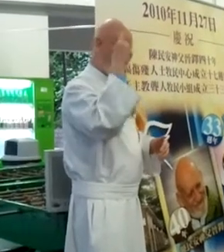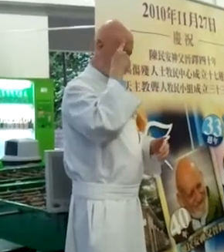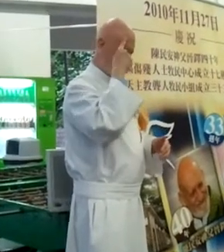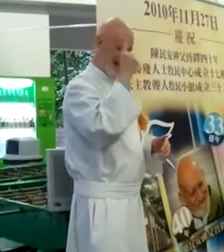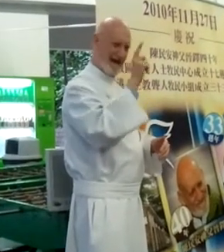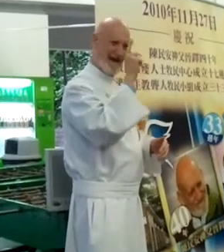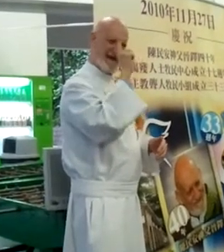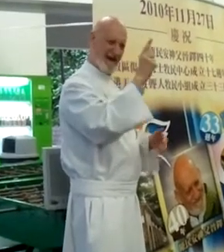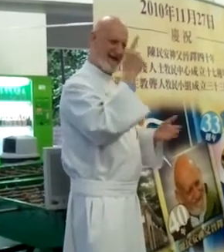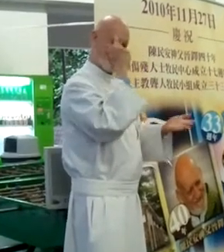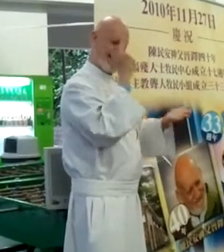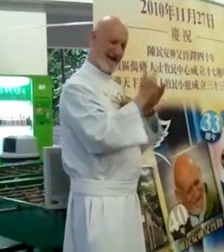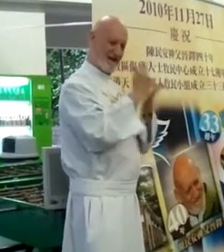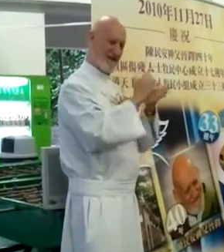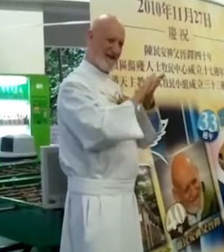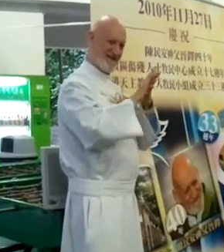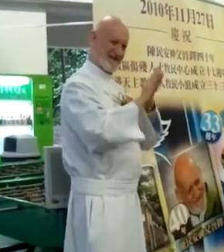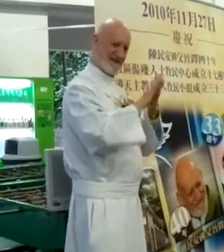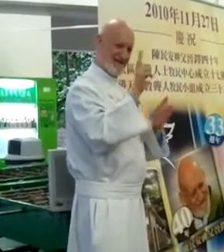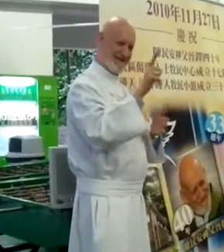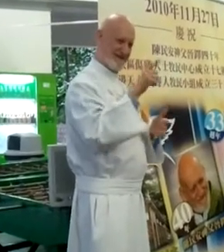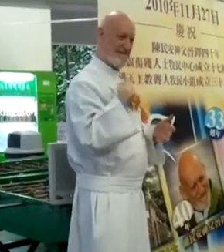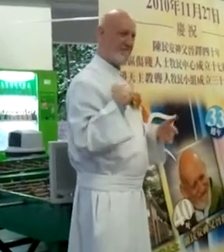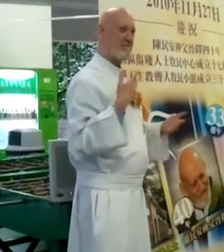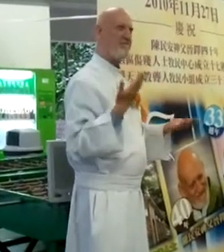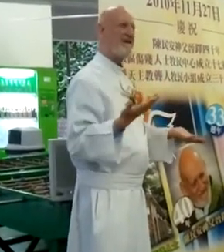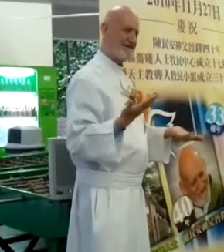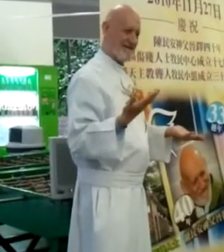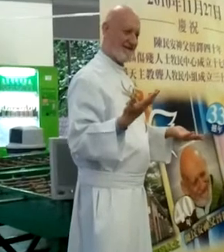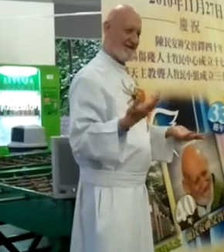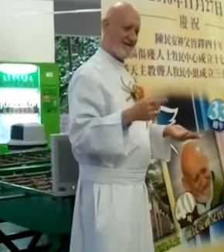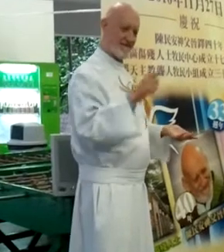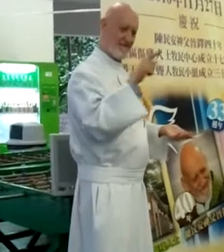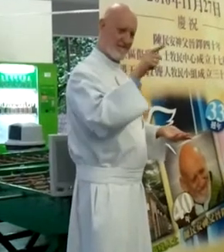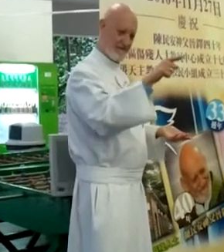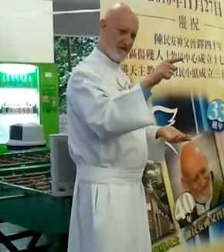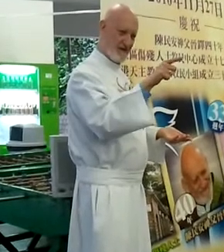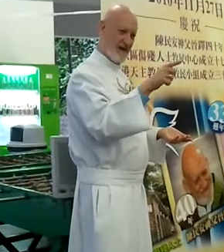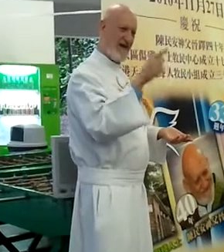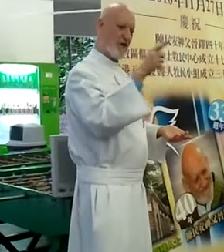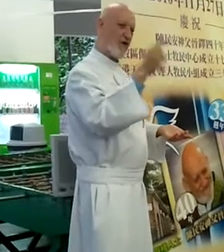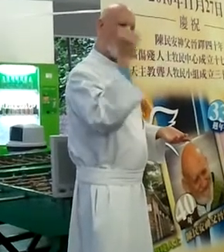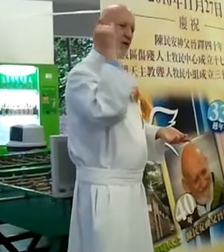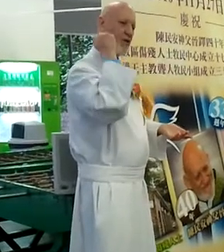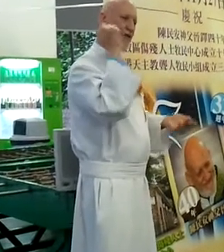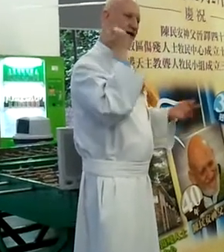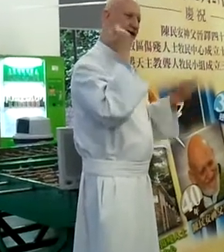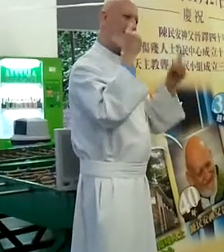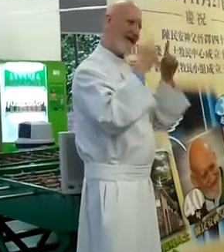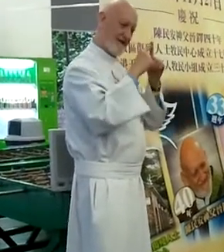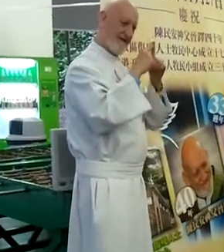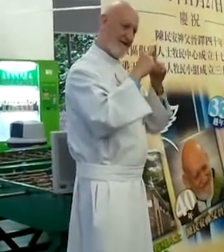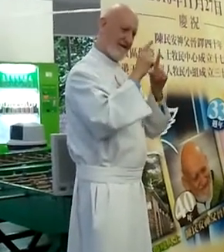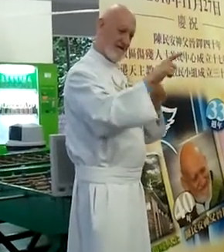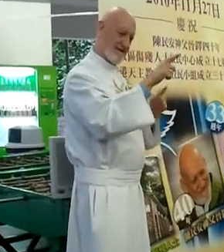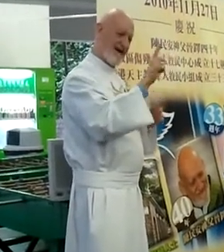咧，係學。學習做神父，但係佢入到去修院咧，遇到